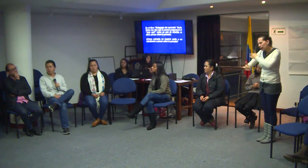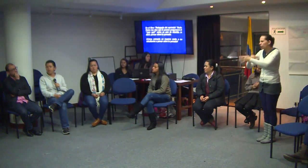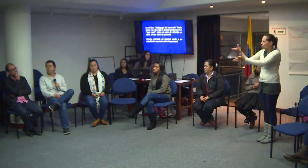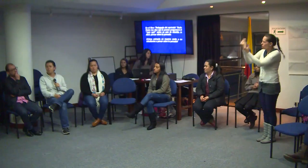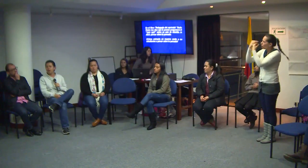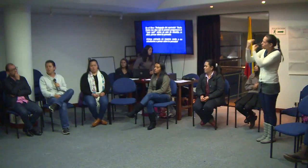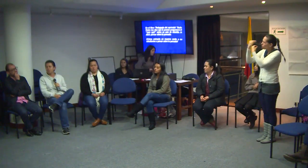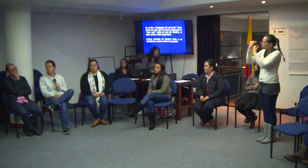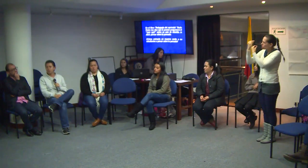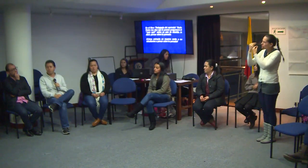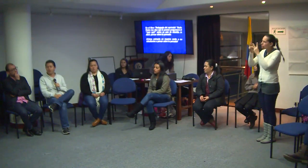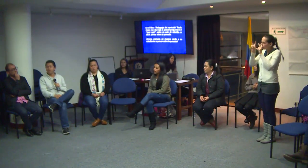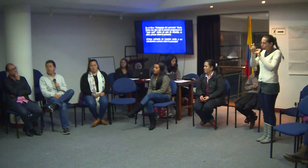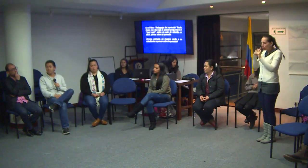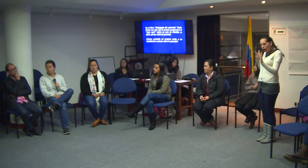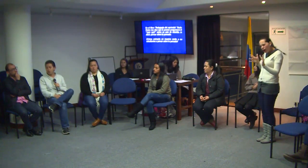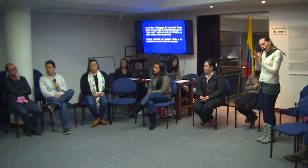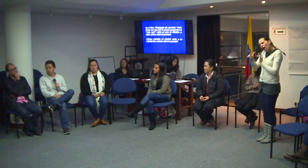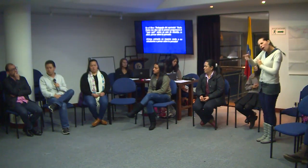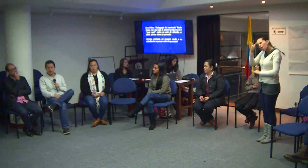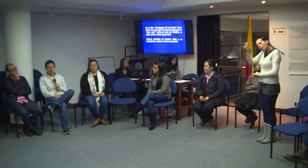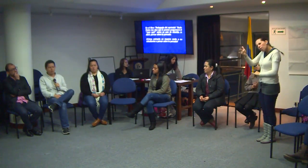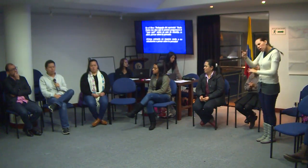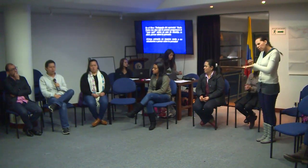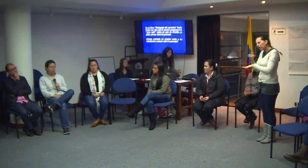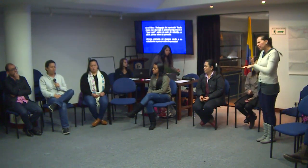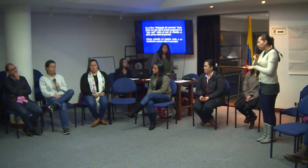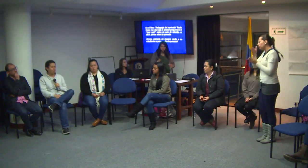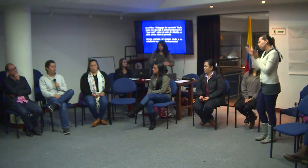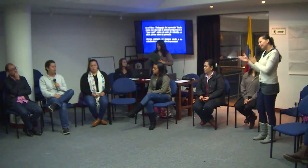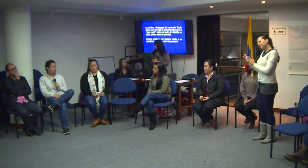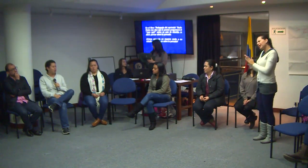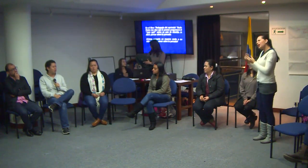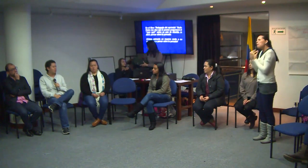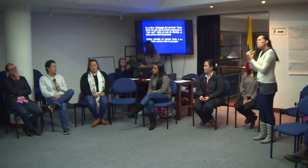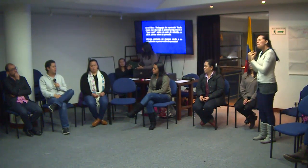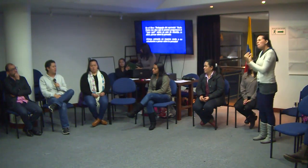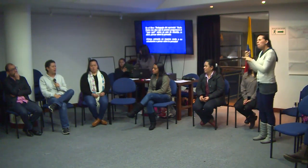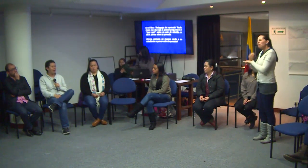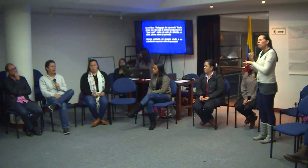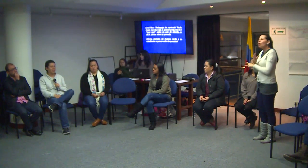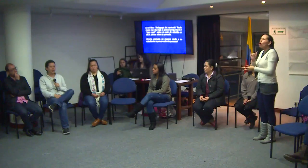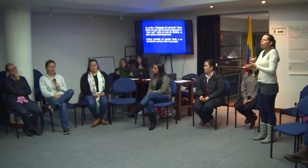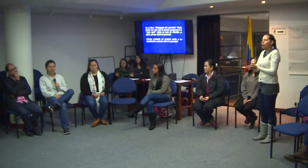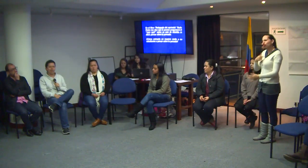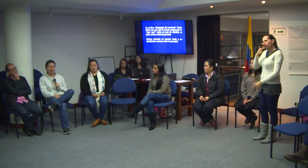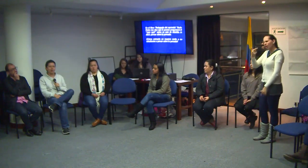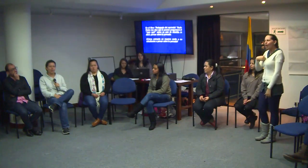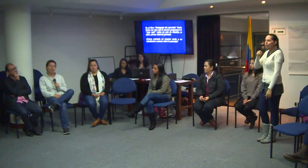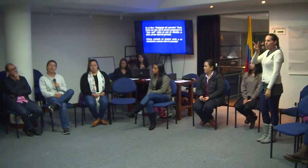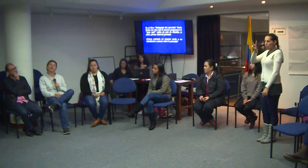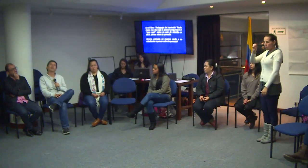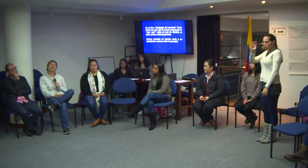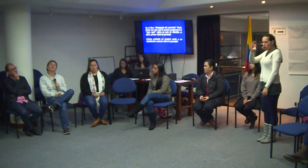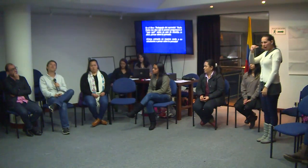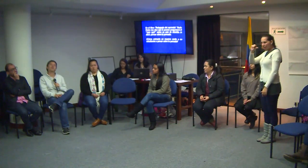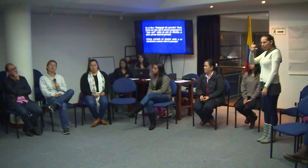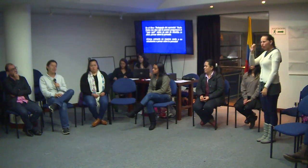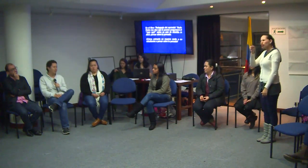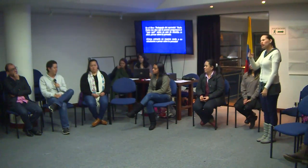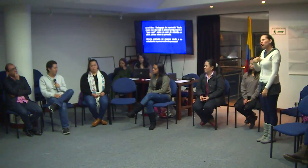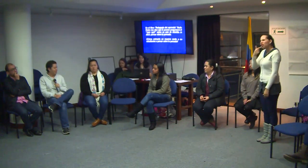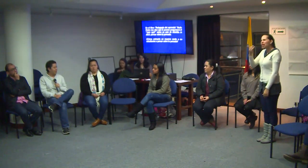por qué ser maestro y el para qué ser un maestro. Por eso decía por vocación, ¿sí? No fue la decisión que llegué a 11 y ahora qué hago